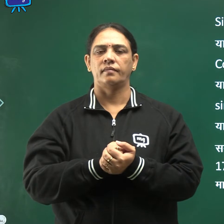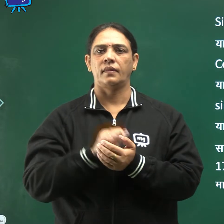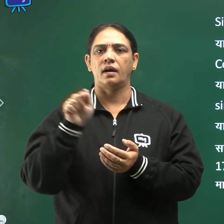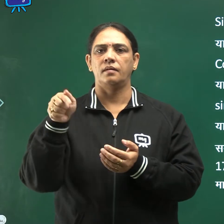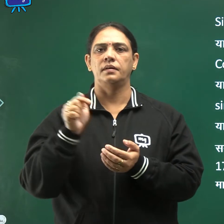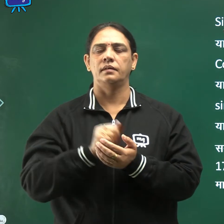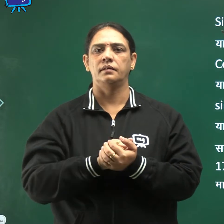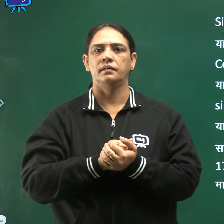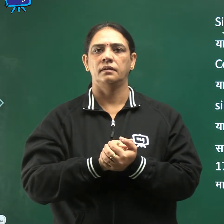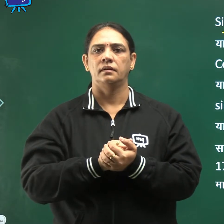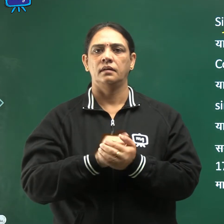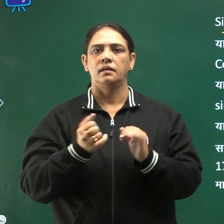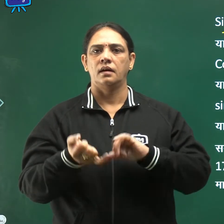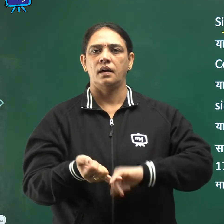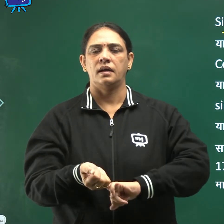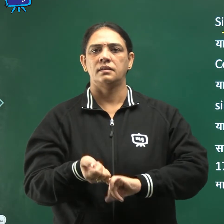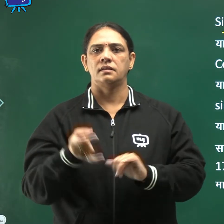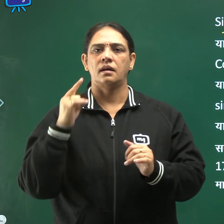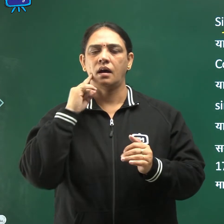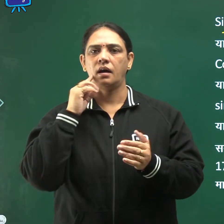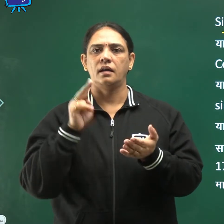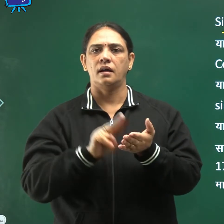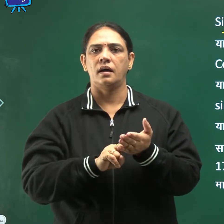अब साइन 17 डिग्री को